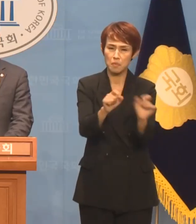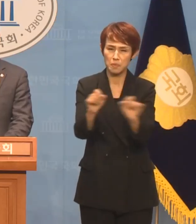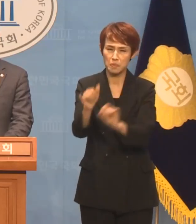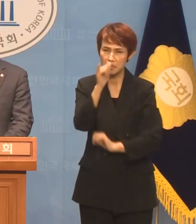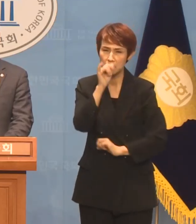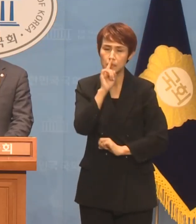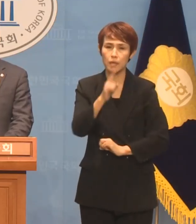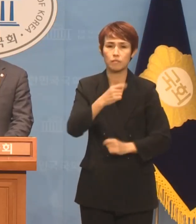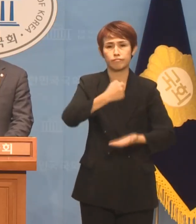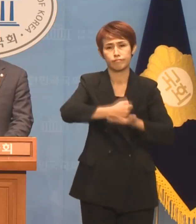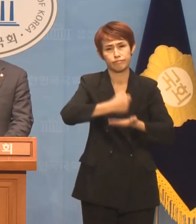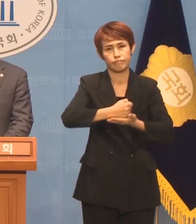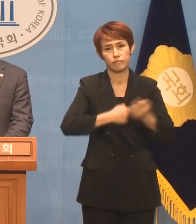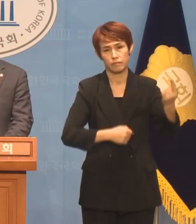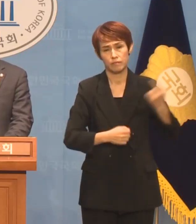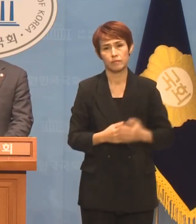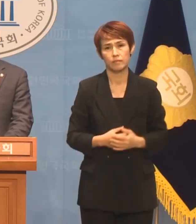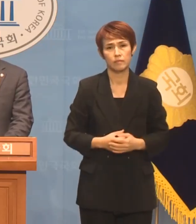지원해왔다고 강변했습니다.